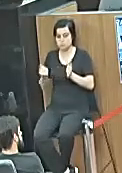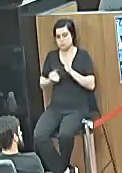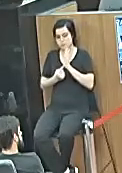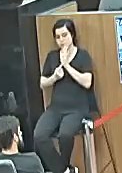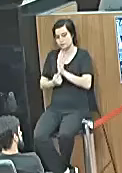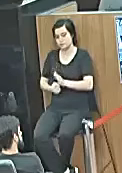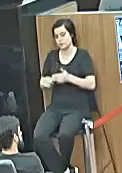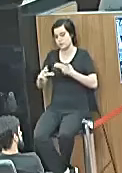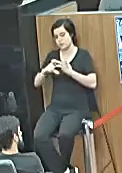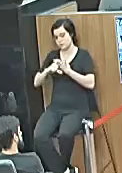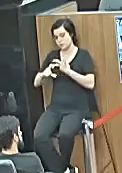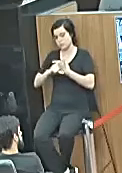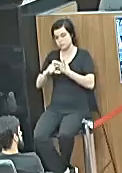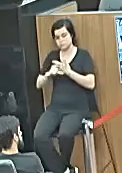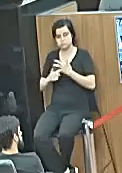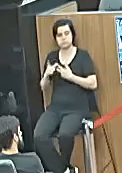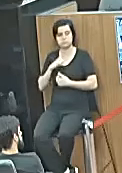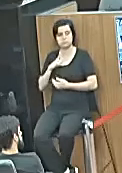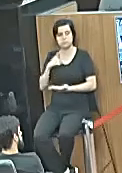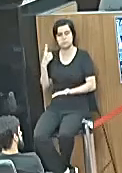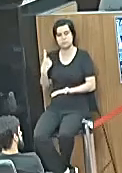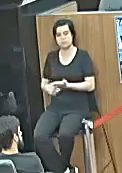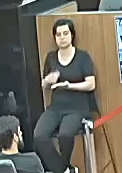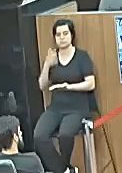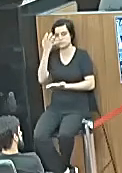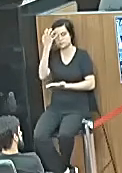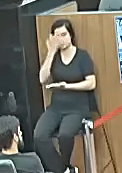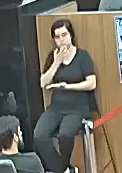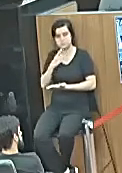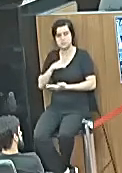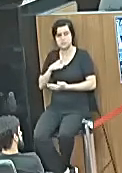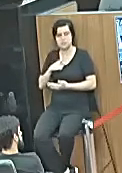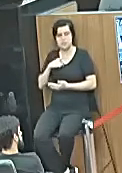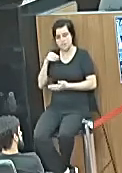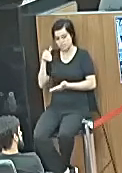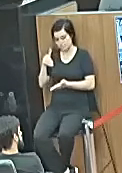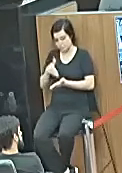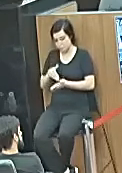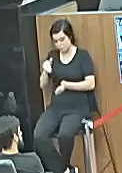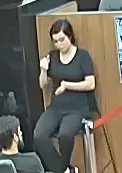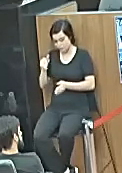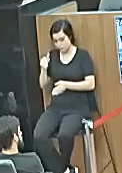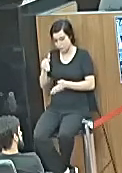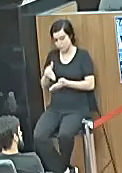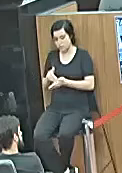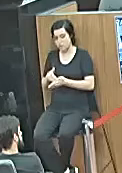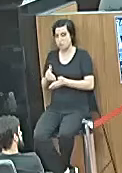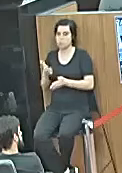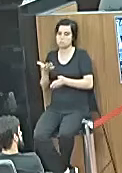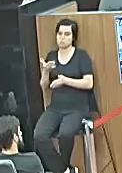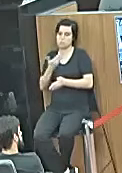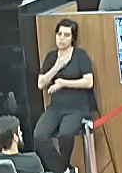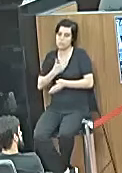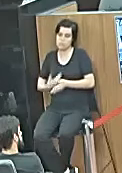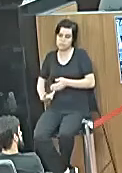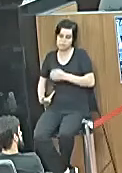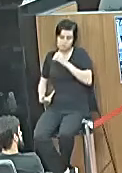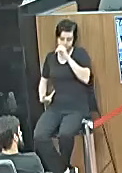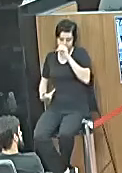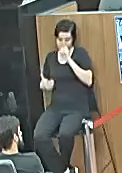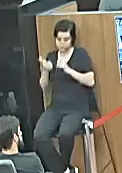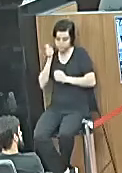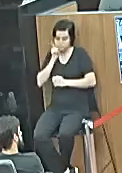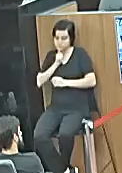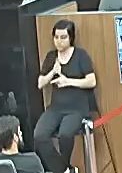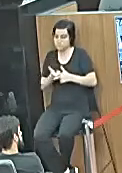do executivo de aumentar a execução é até o final do exercício e ampliá la cada vez mais é exatamente pelo